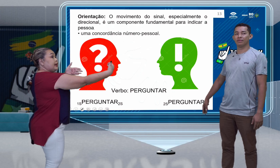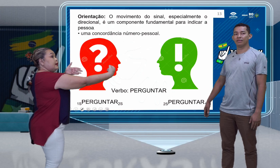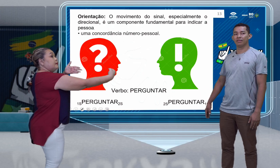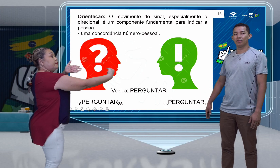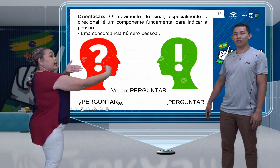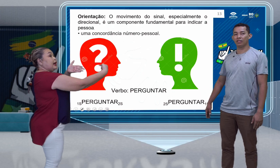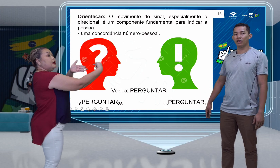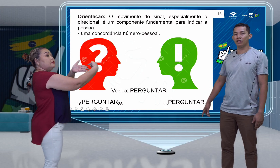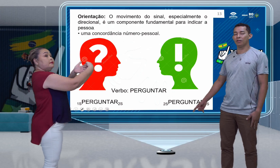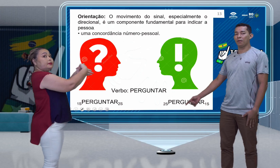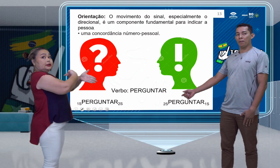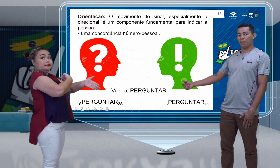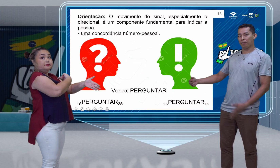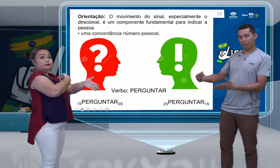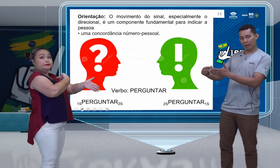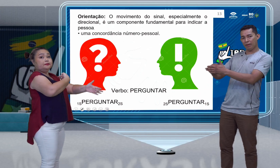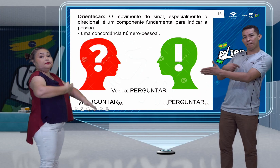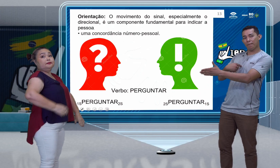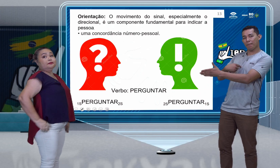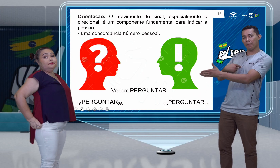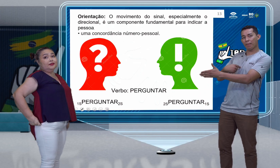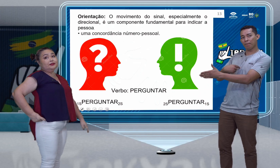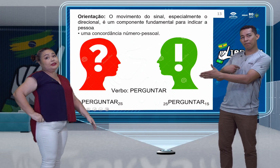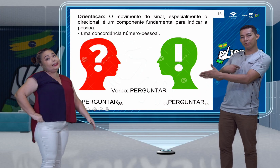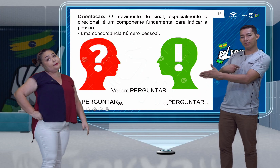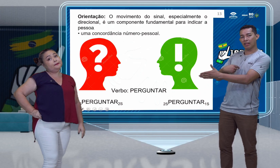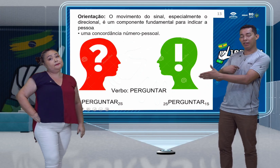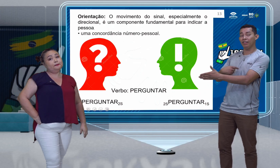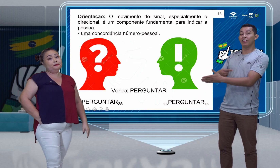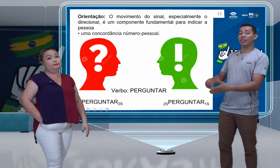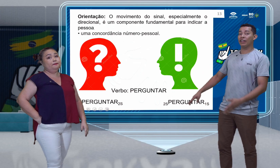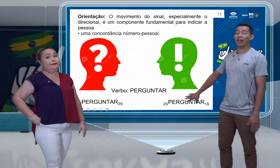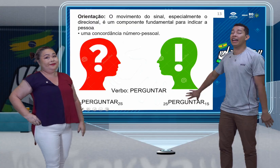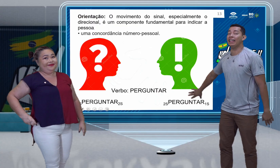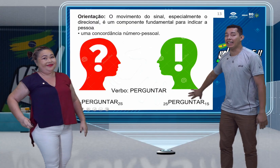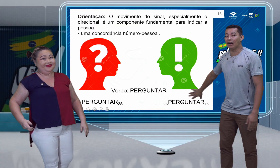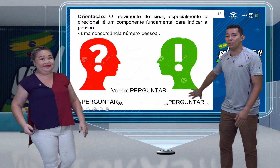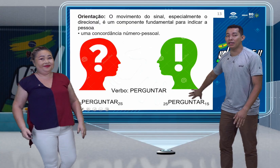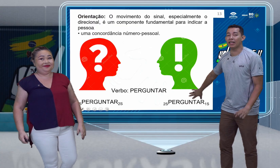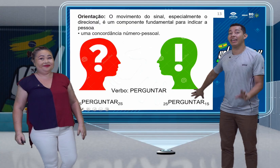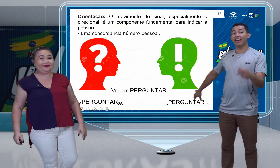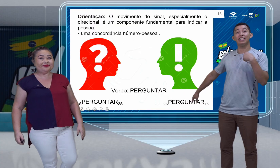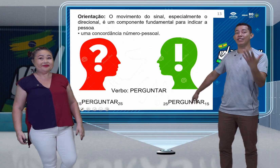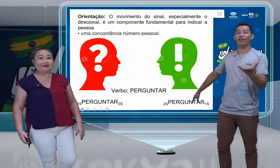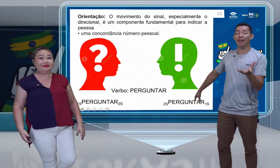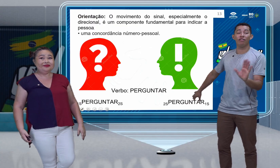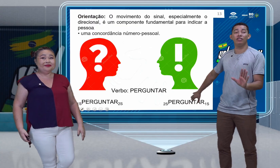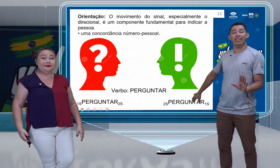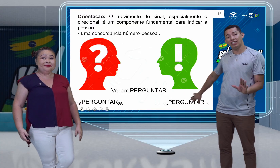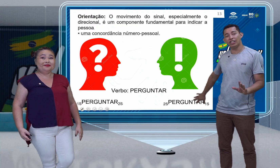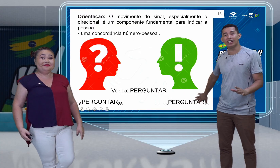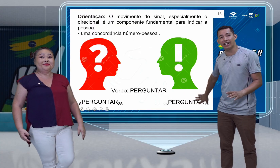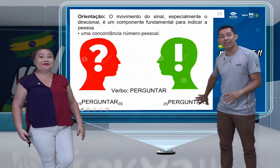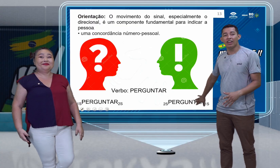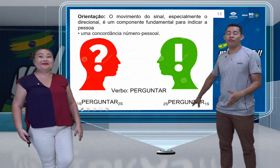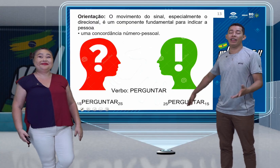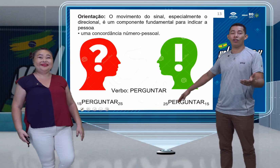né, para prim. Pra mim. Isso aí. Tá vendo? E é legal saber isso aqui, que antes eu olhava, eu não entendi aqui, né? Falei,